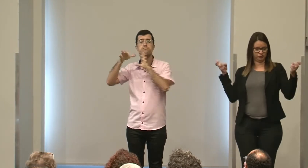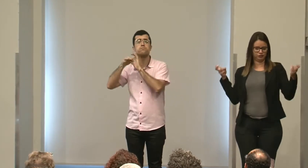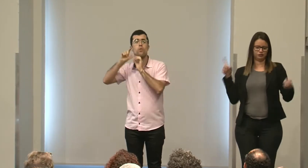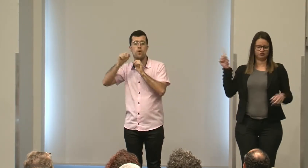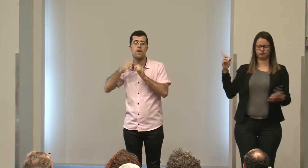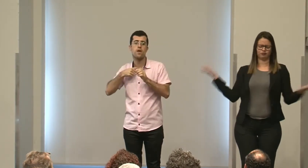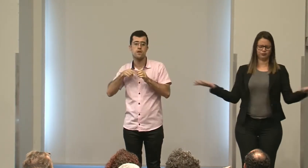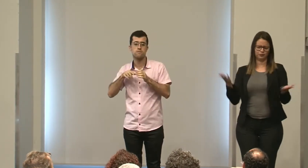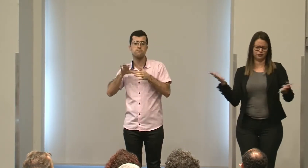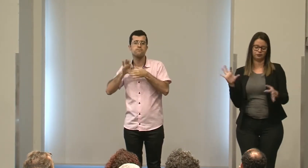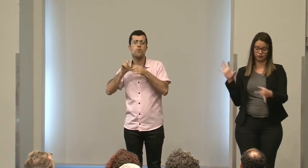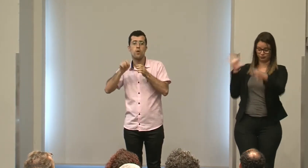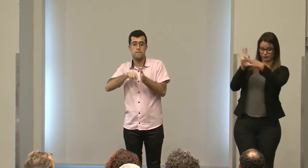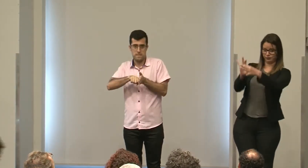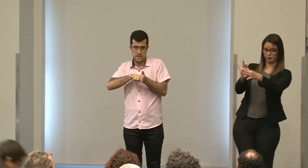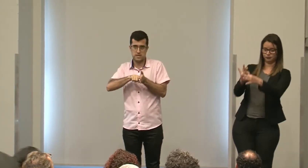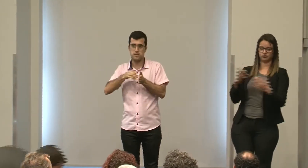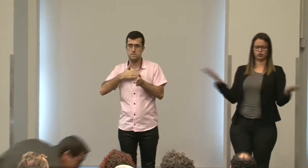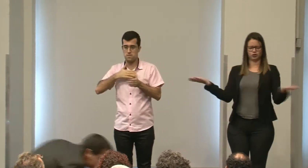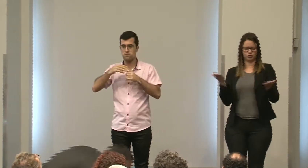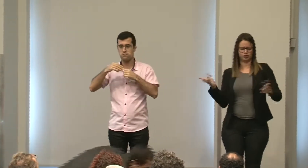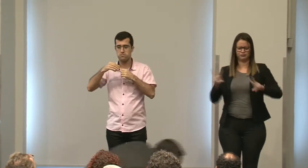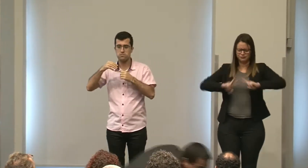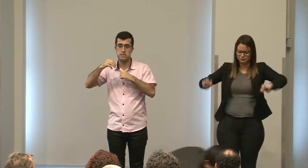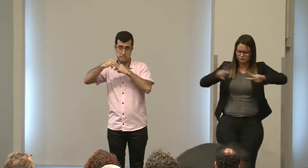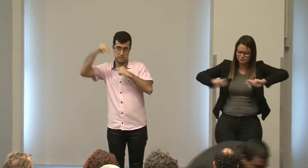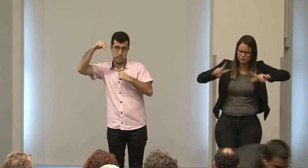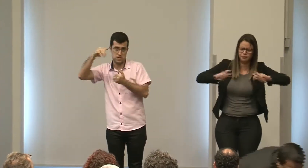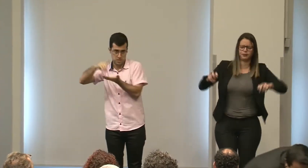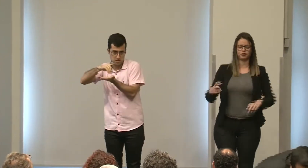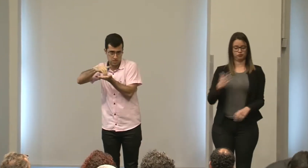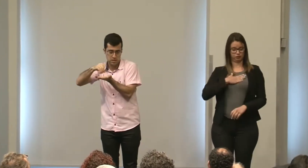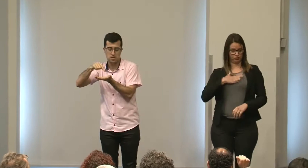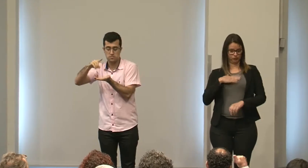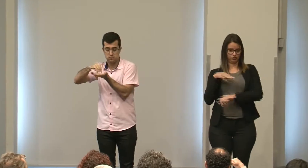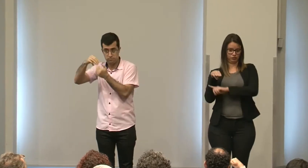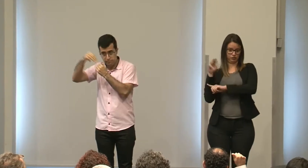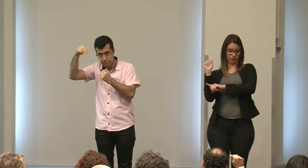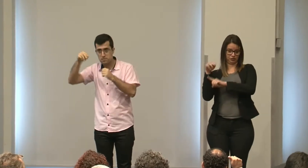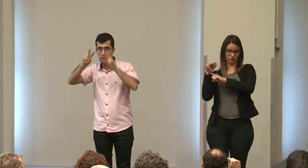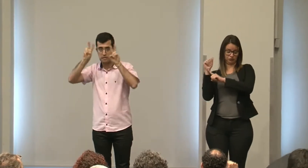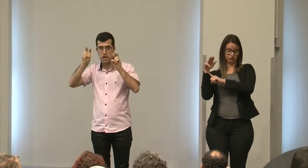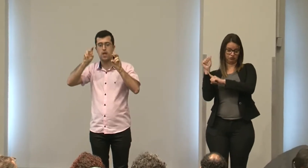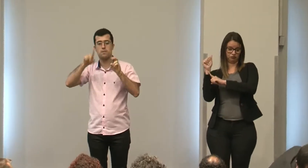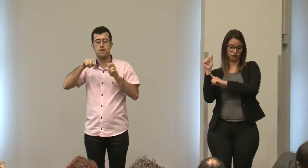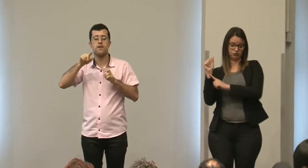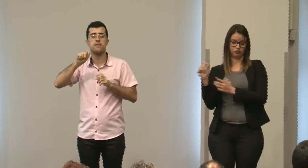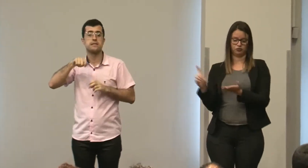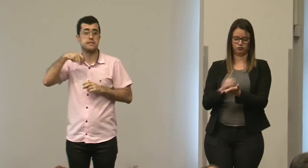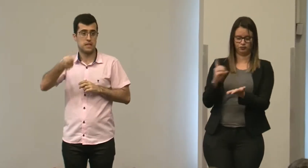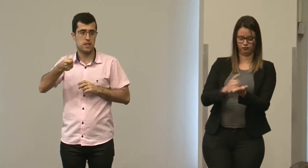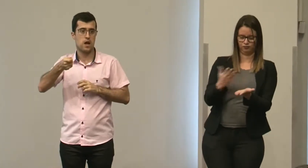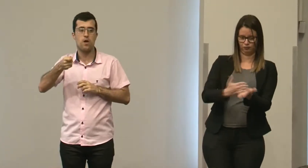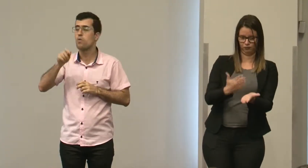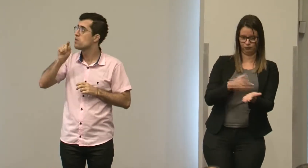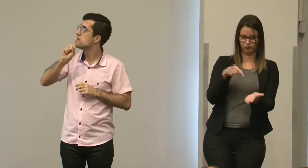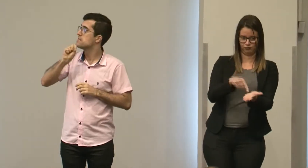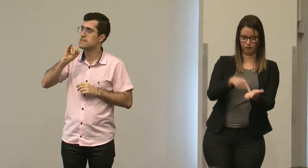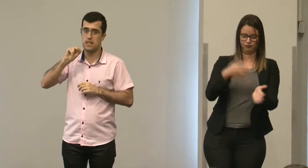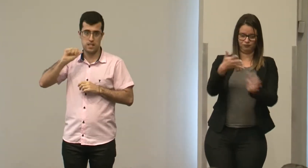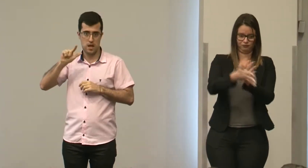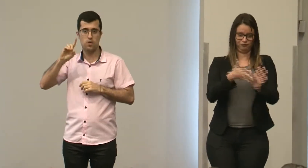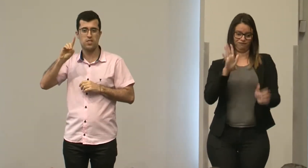O meu tema, o tema da minha pesquisa de mestrado, né, faz parte da minha dissertação de mestrado.